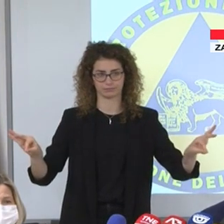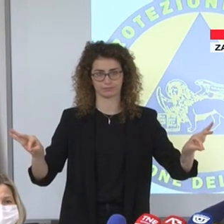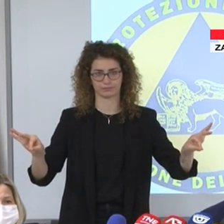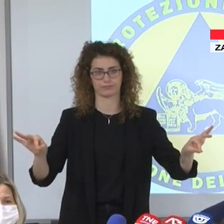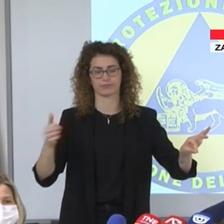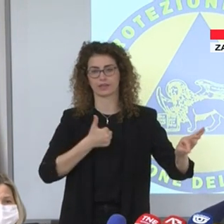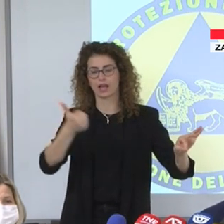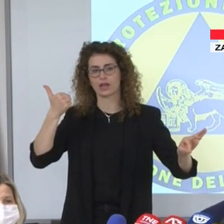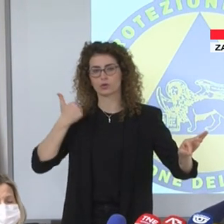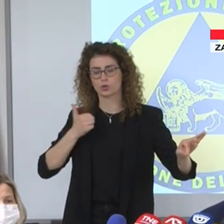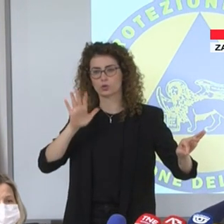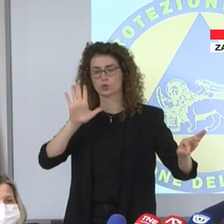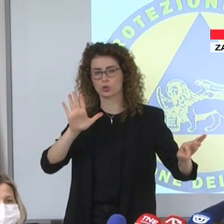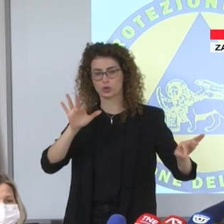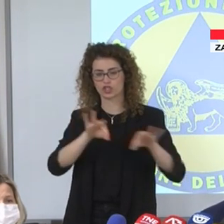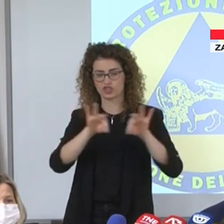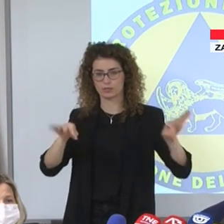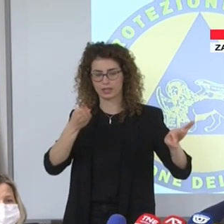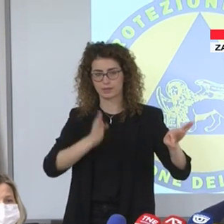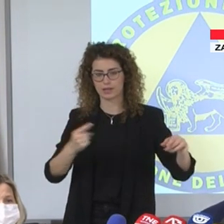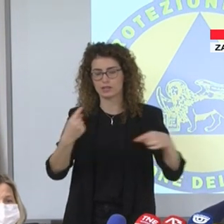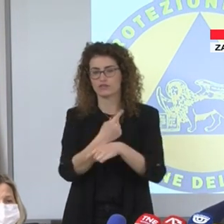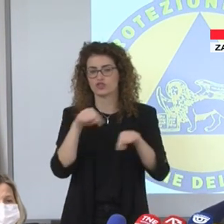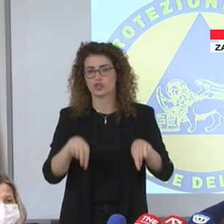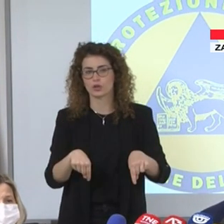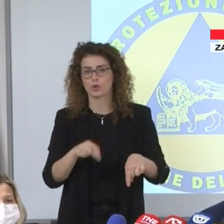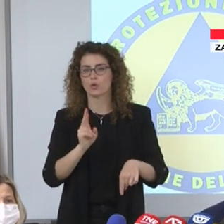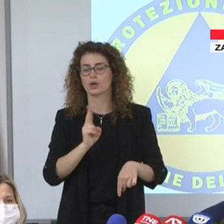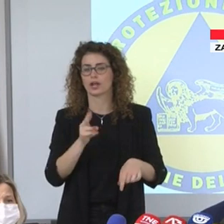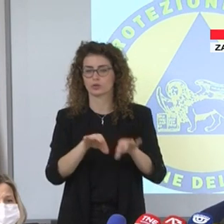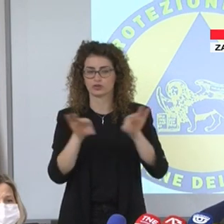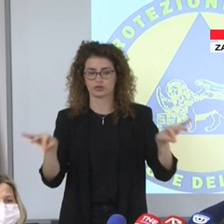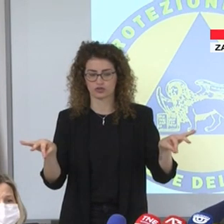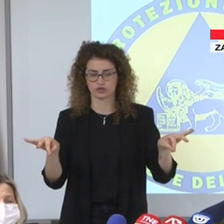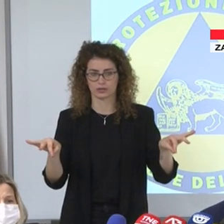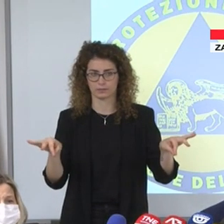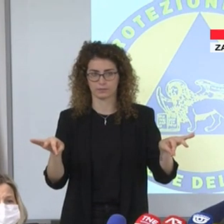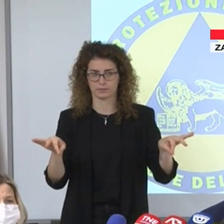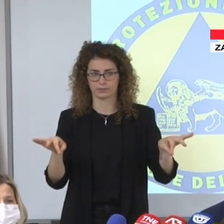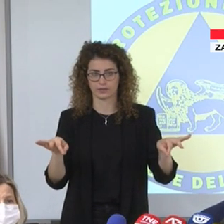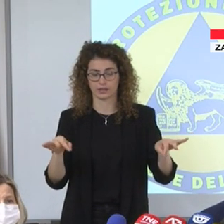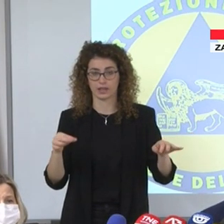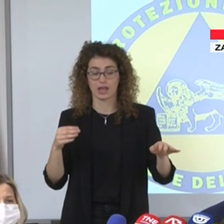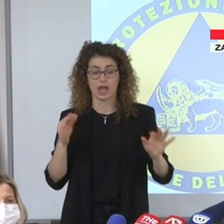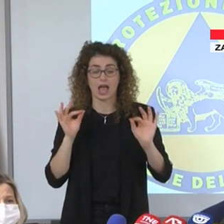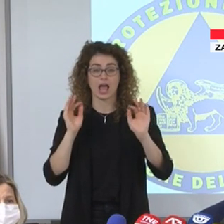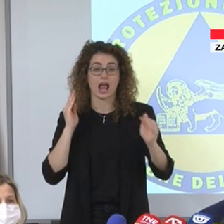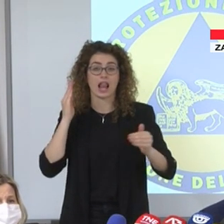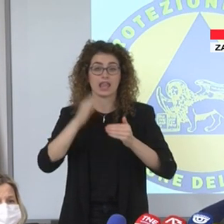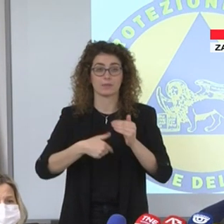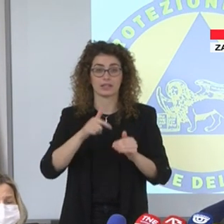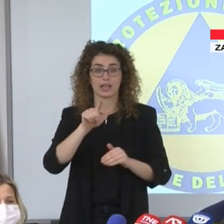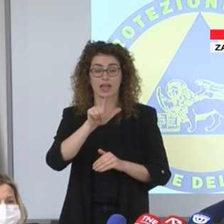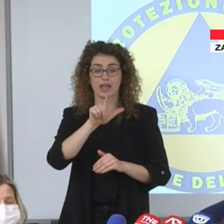all'anno scorso da 10 metri e mezzo a 12 metri. Vale solo fino al 31 luglio, cioè fino a quando c'è lo stato di emergenza,